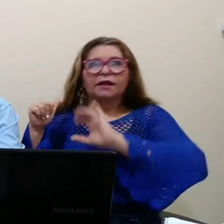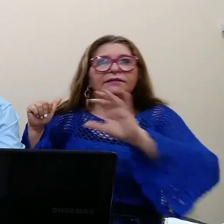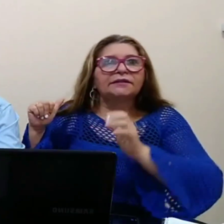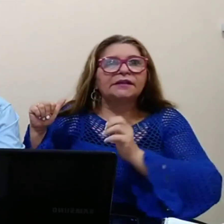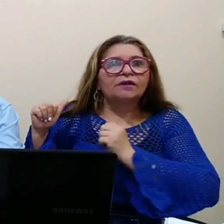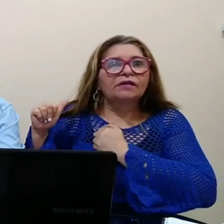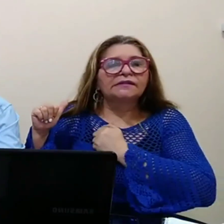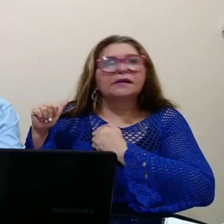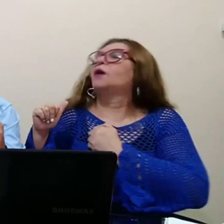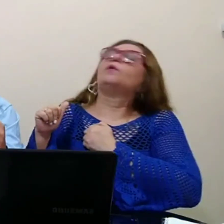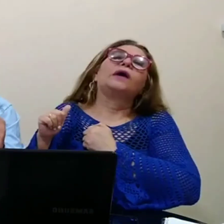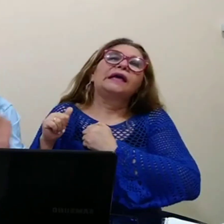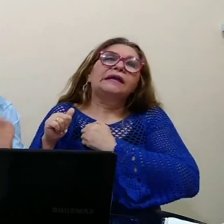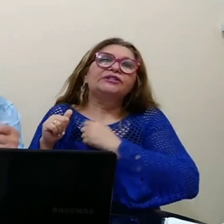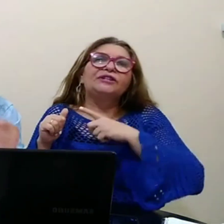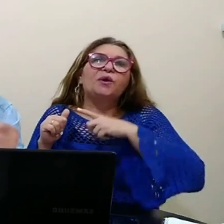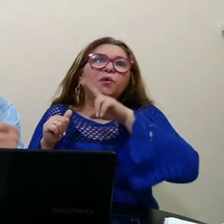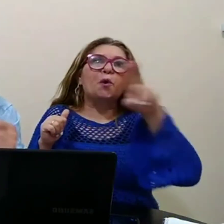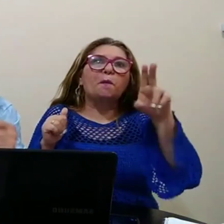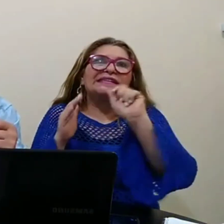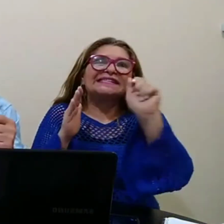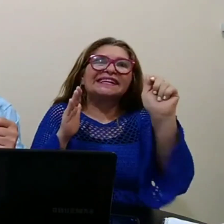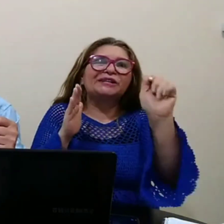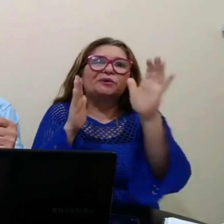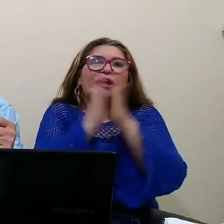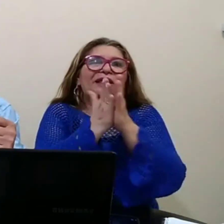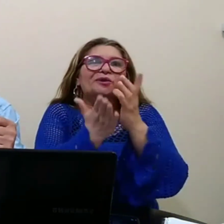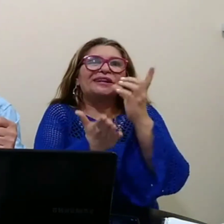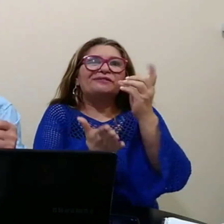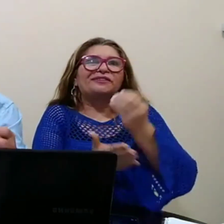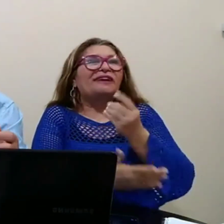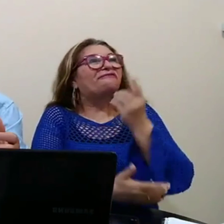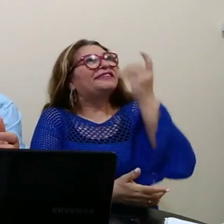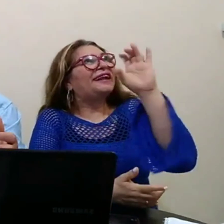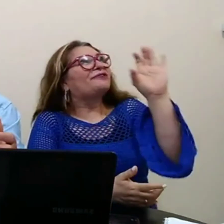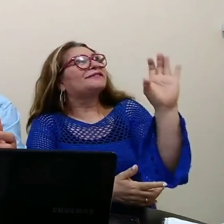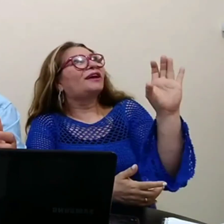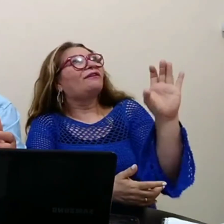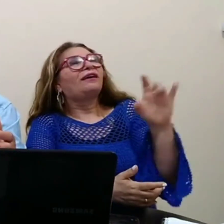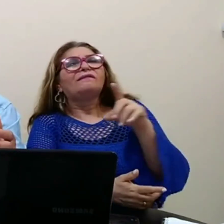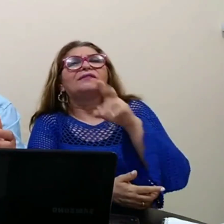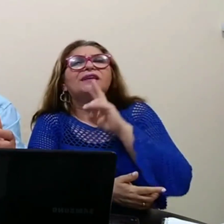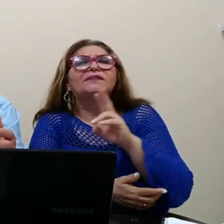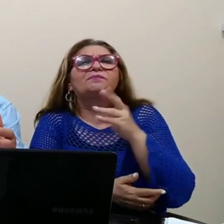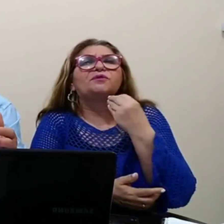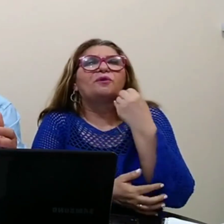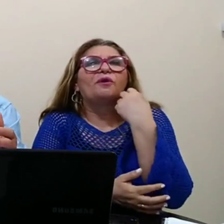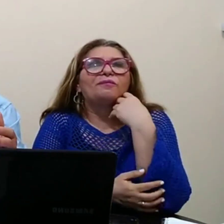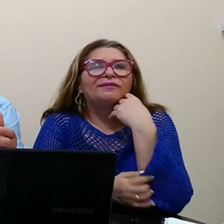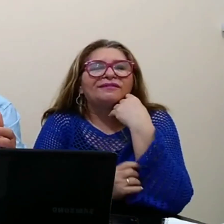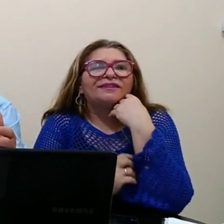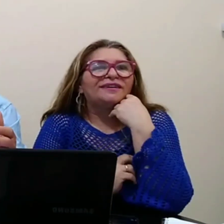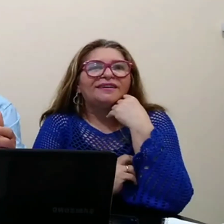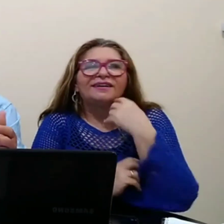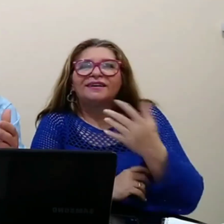de ter o seu nome escrito no livro da vida. Como você tem reagido? Você